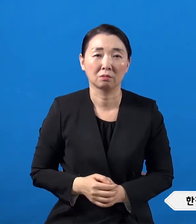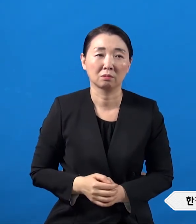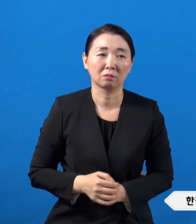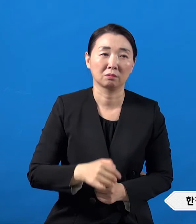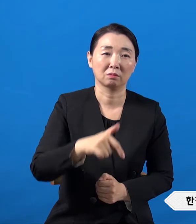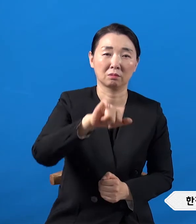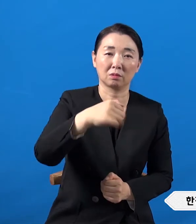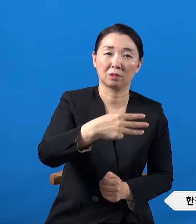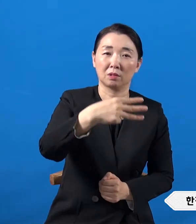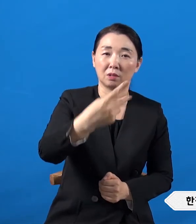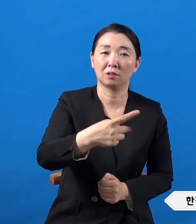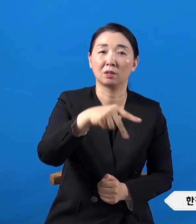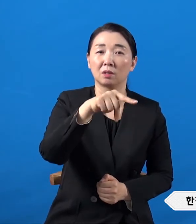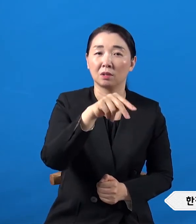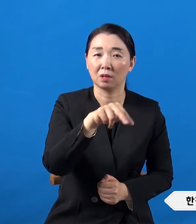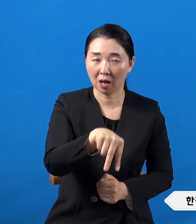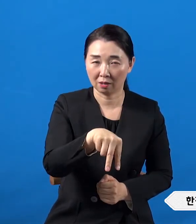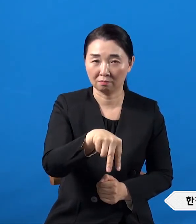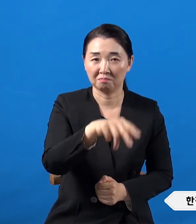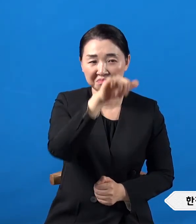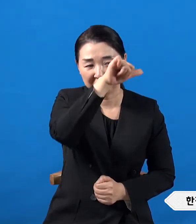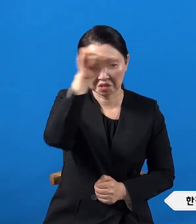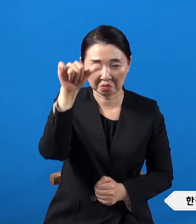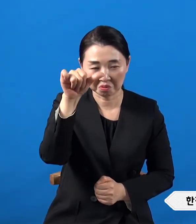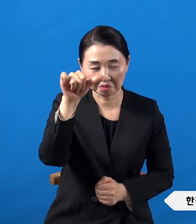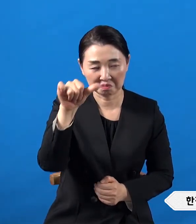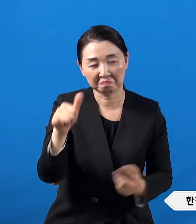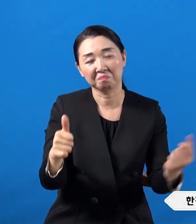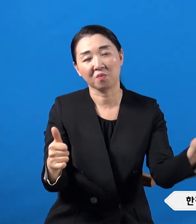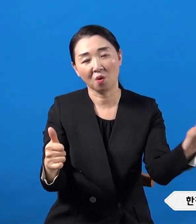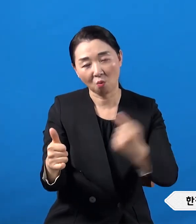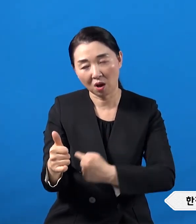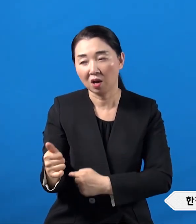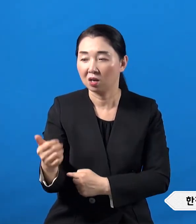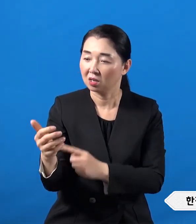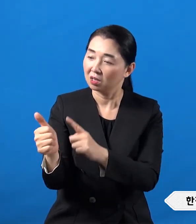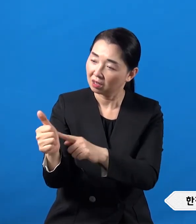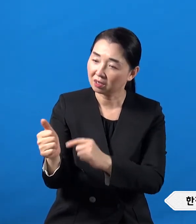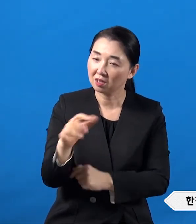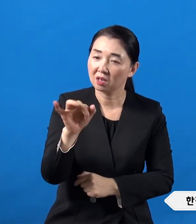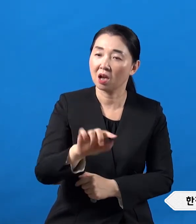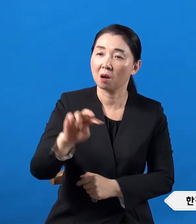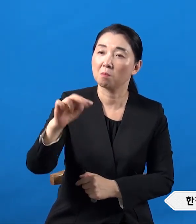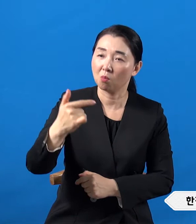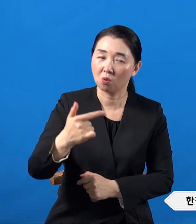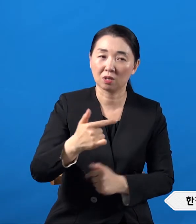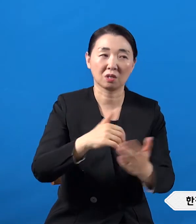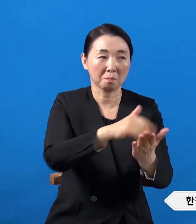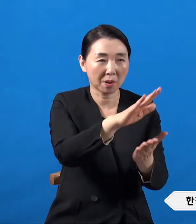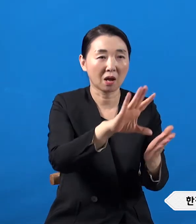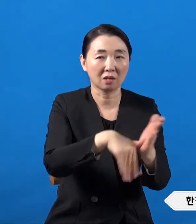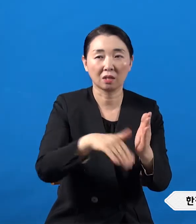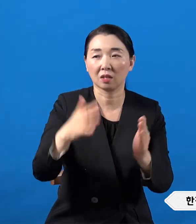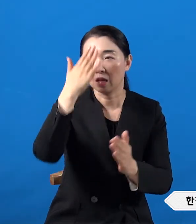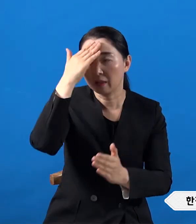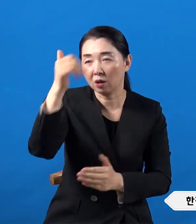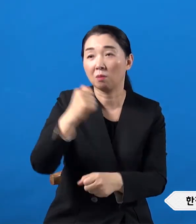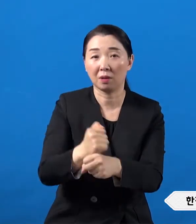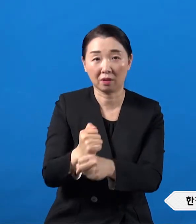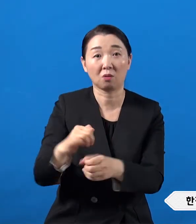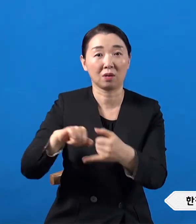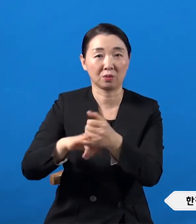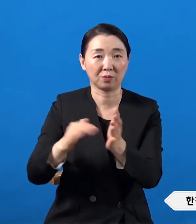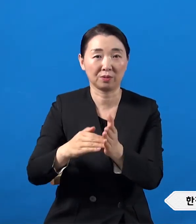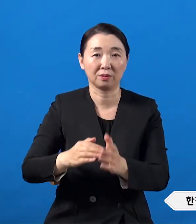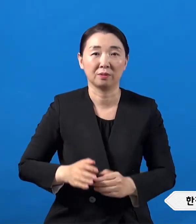길르앗의 장로들이 그를 찾아와서 당신이 암몬을 몰아내 주기만 하면 당신을 우리의 머리로 삼겠습니다